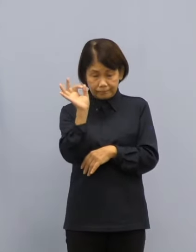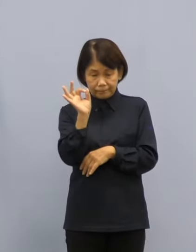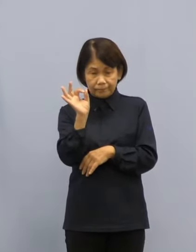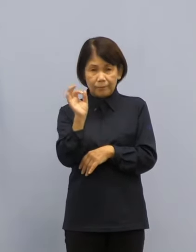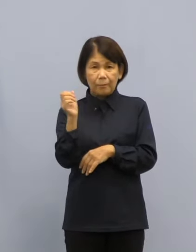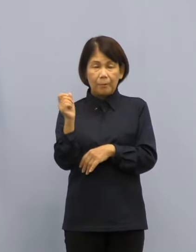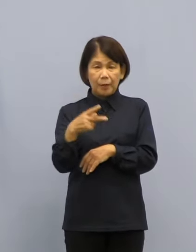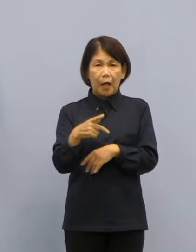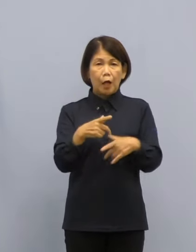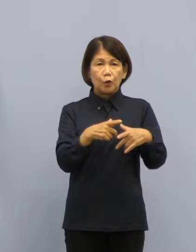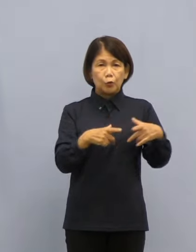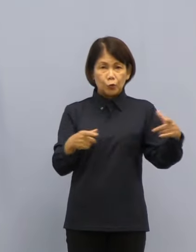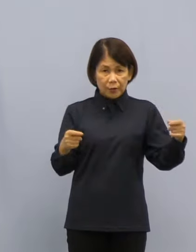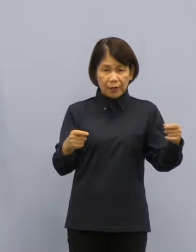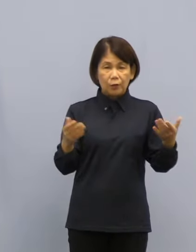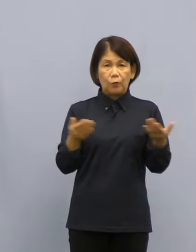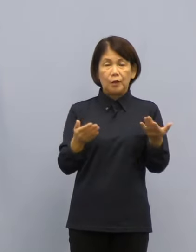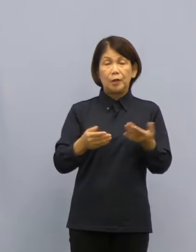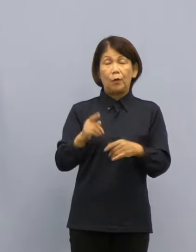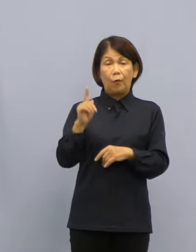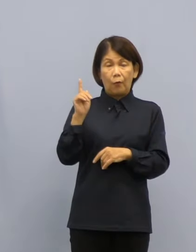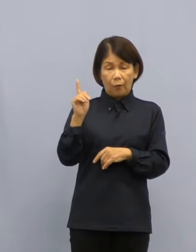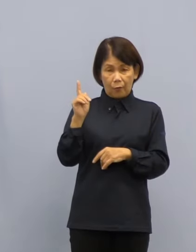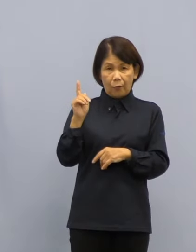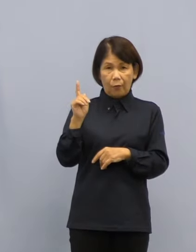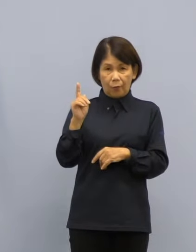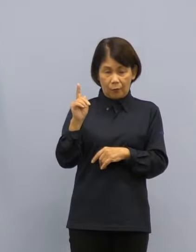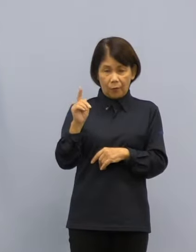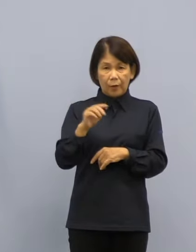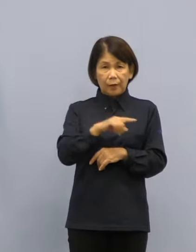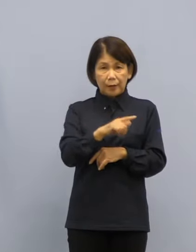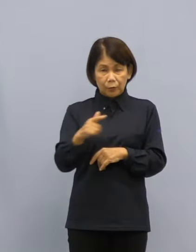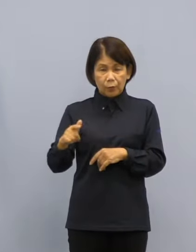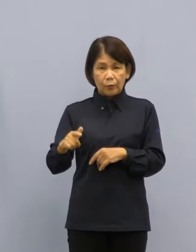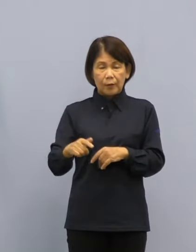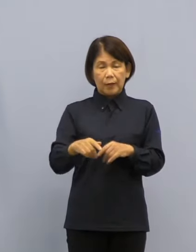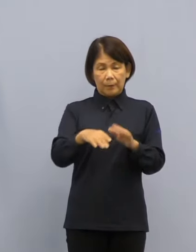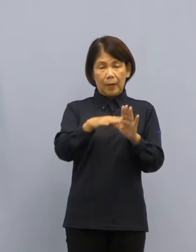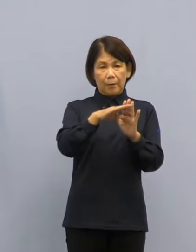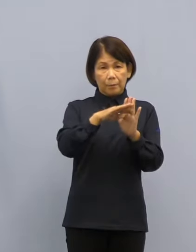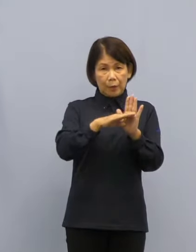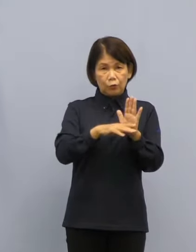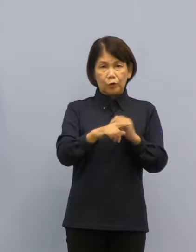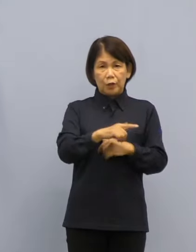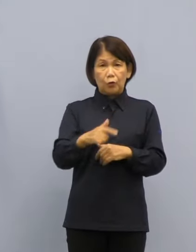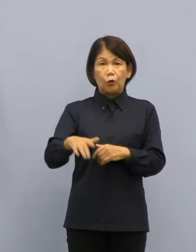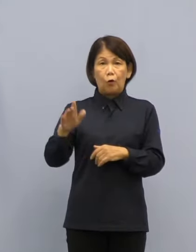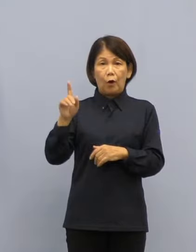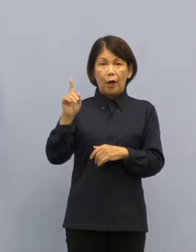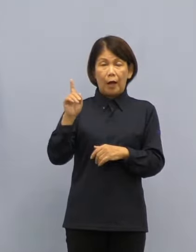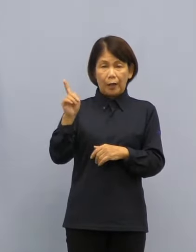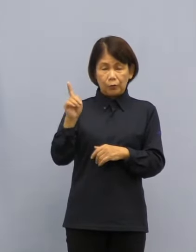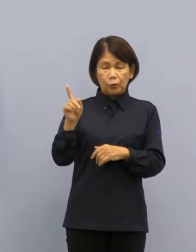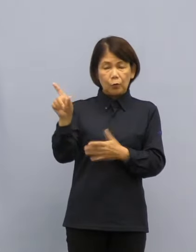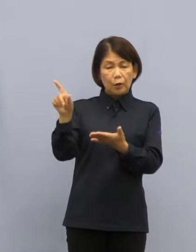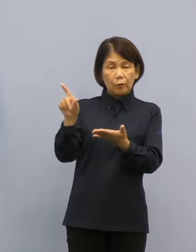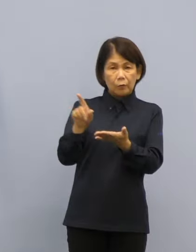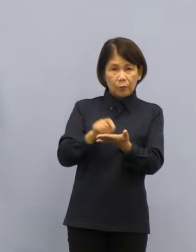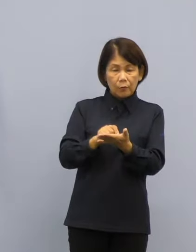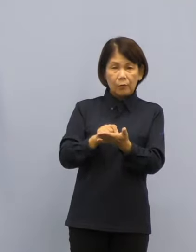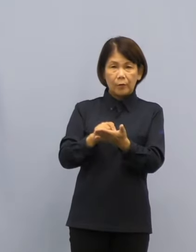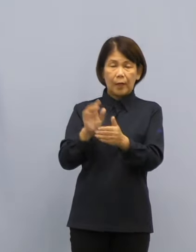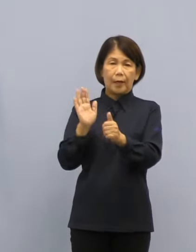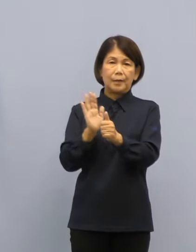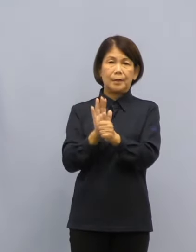県の既存事業の中にもあらかじめ用意されたメニューで支援が可能となっておりますので、今の